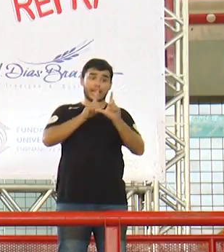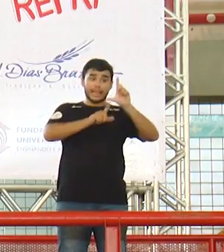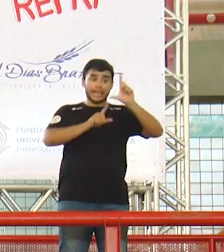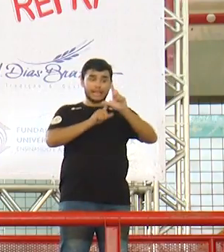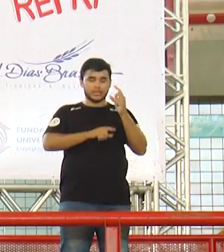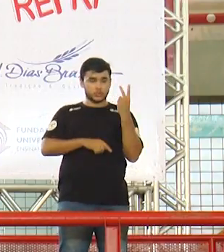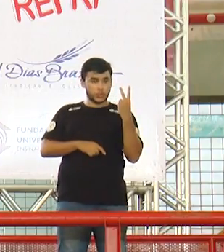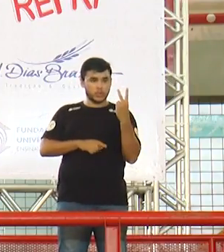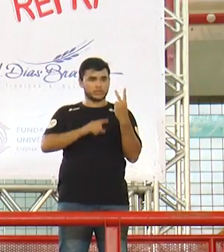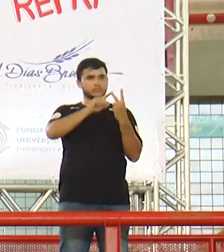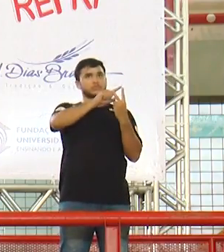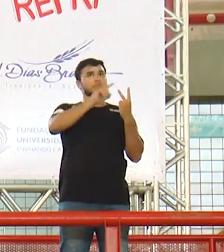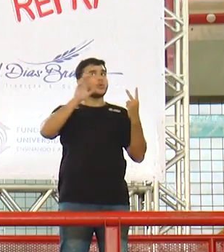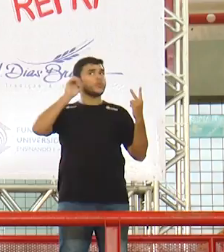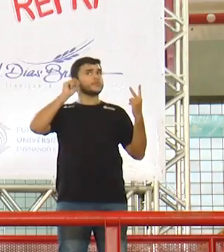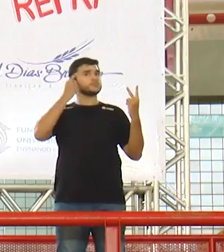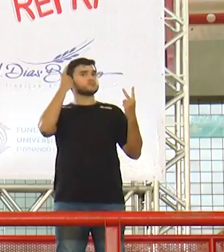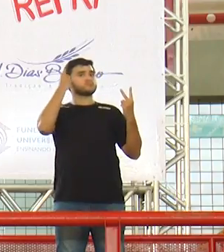um fonema.